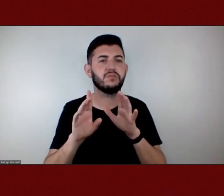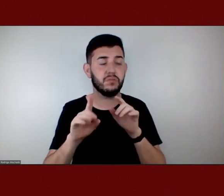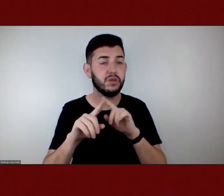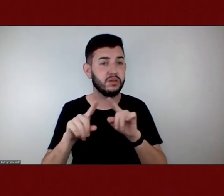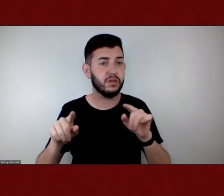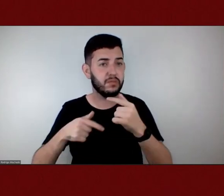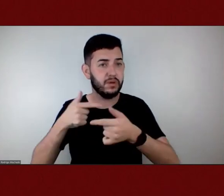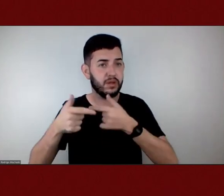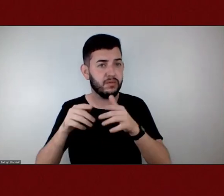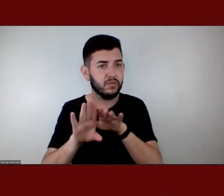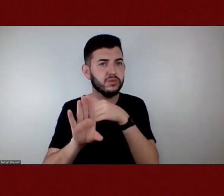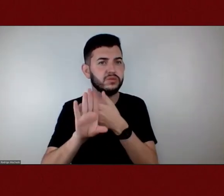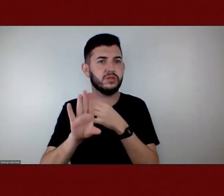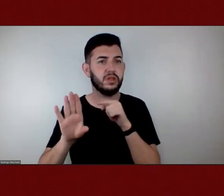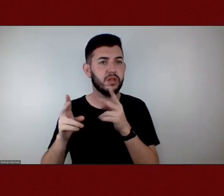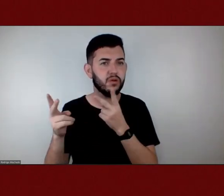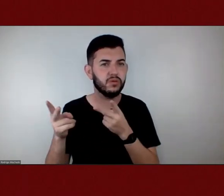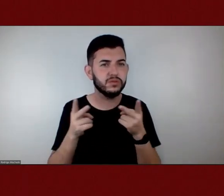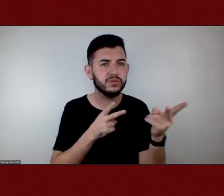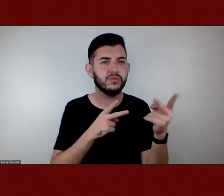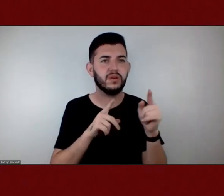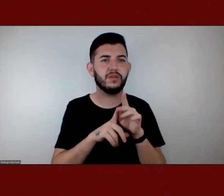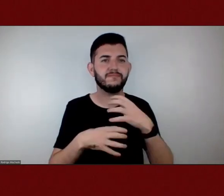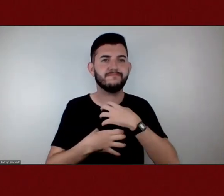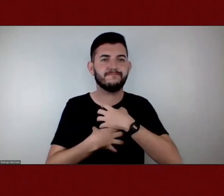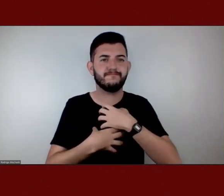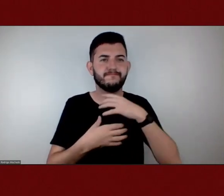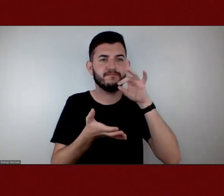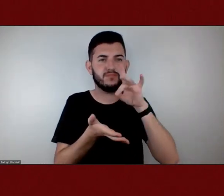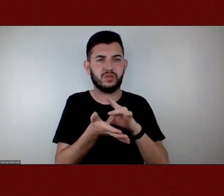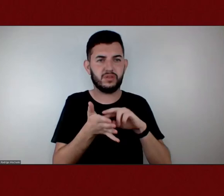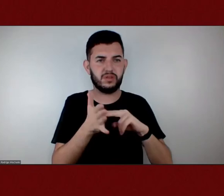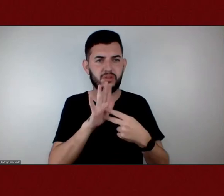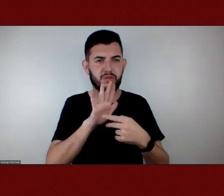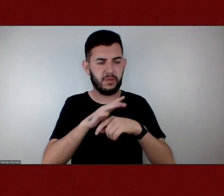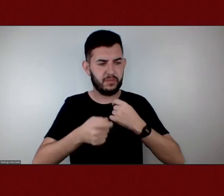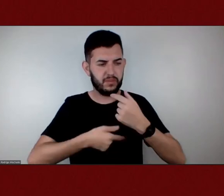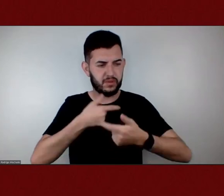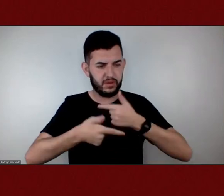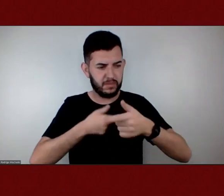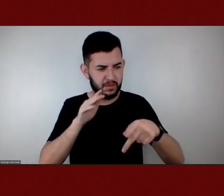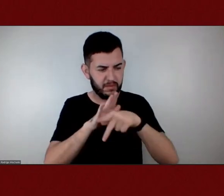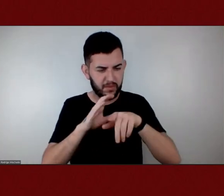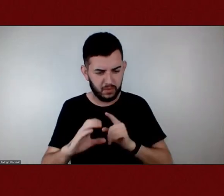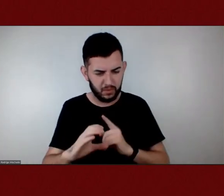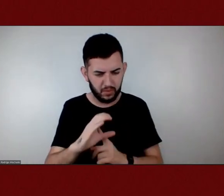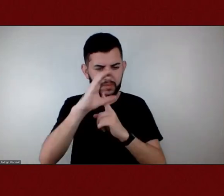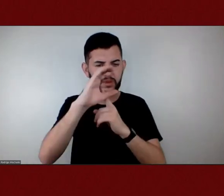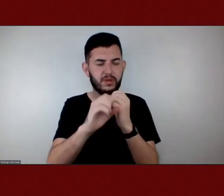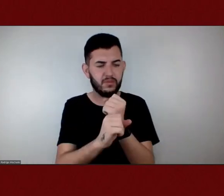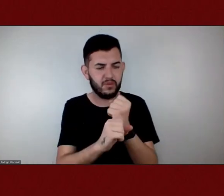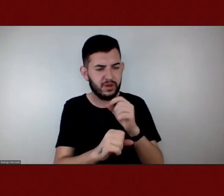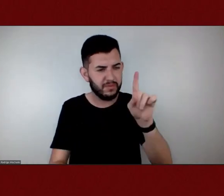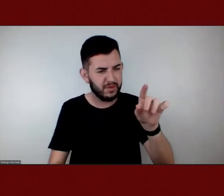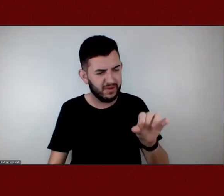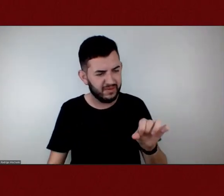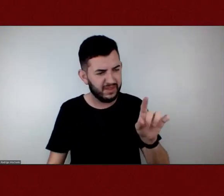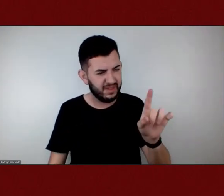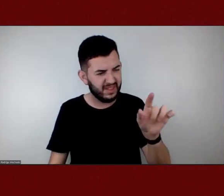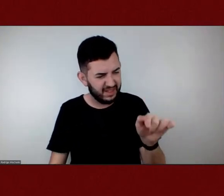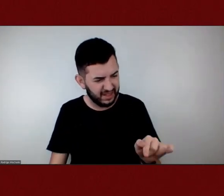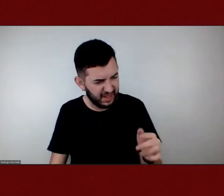original, uma chama própria não só do comunismo de 1917, que terminaria por se